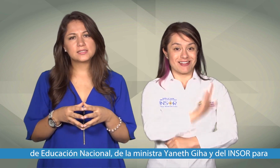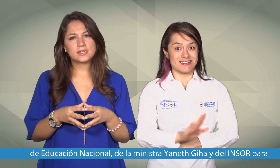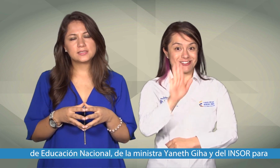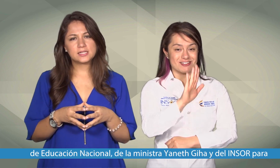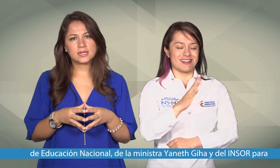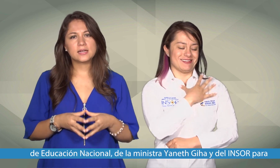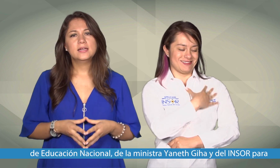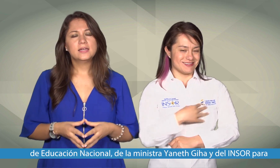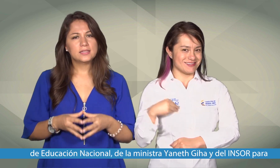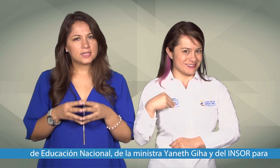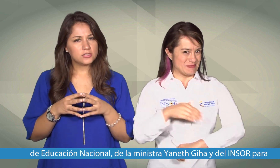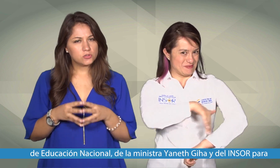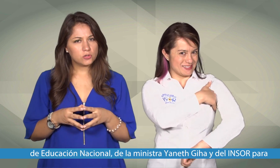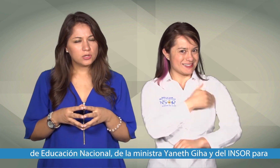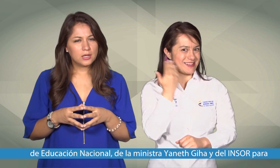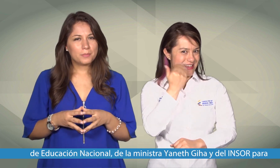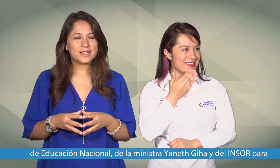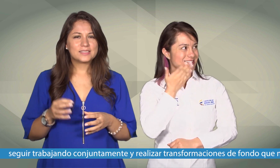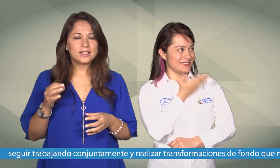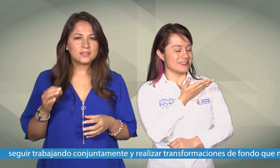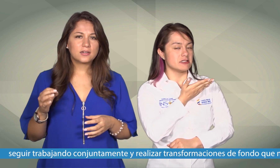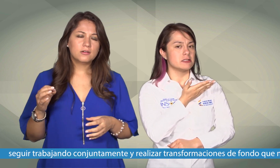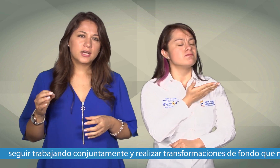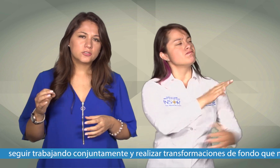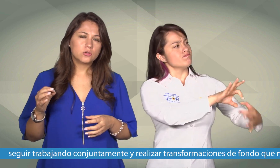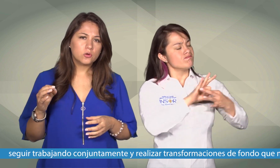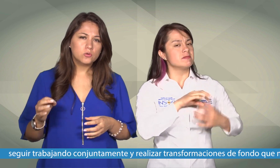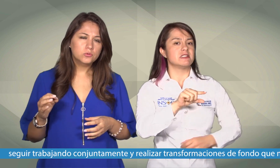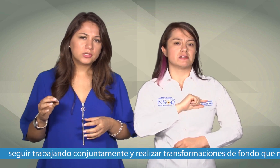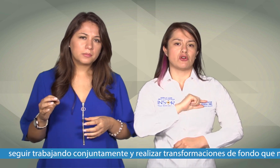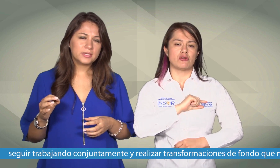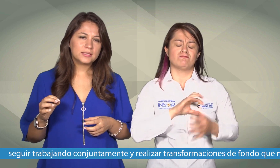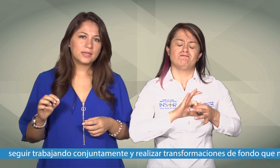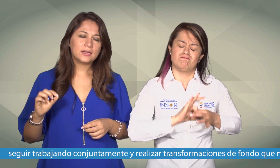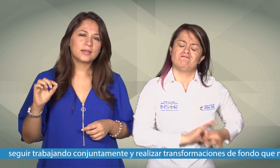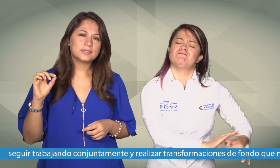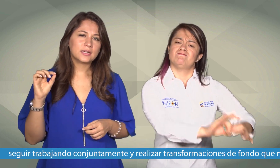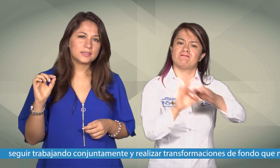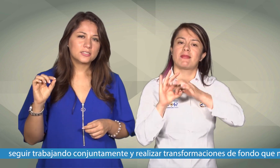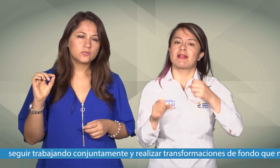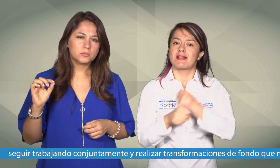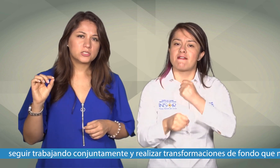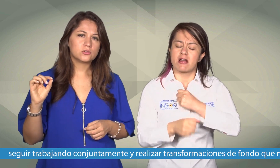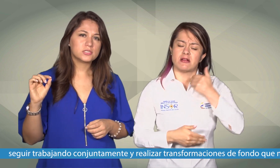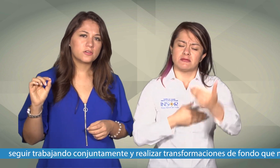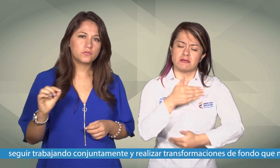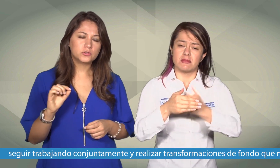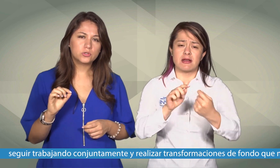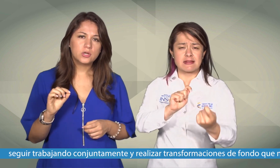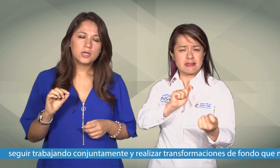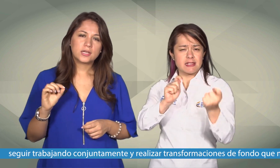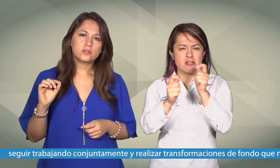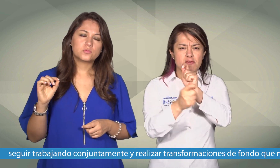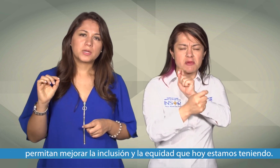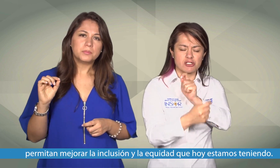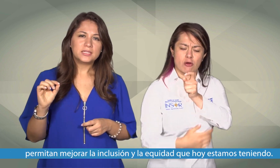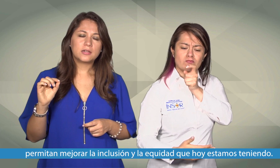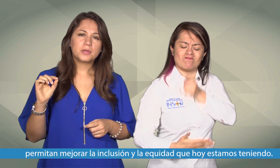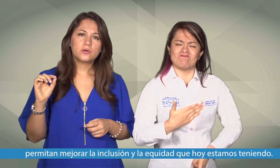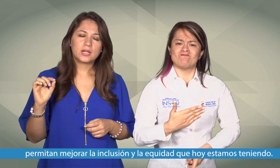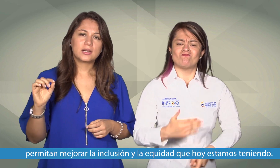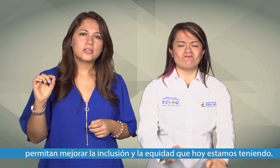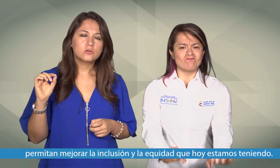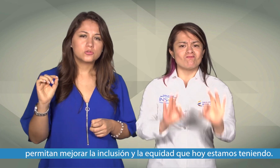de la Ministra Janet Rija y del INSOR para seguir trabajando conjuntamente y realizar transformaciones de fondo que nos